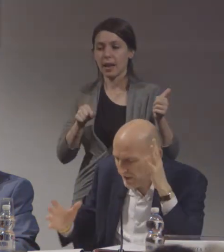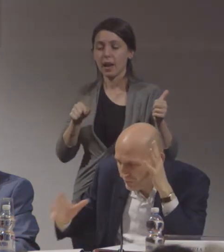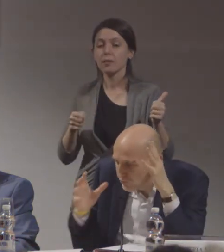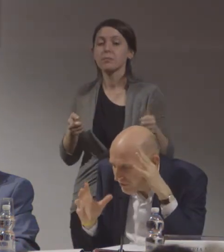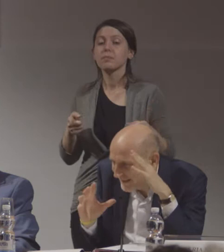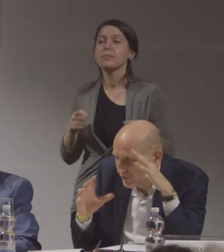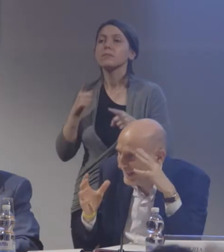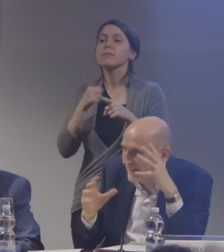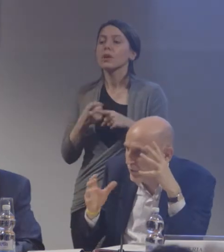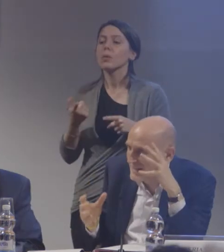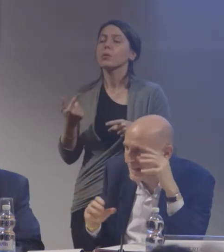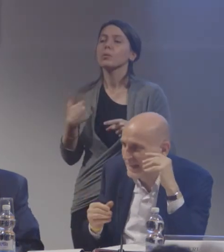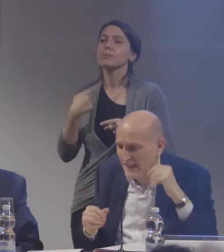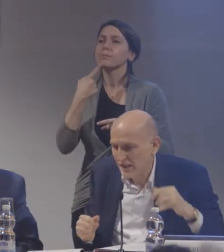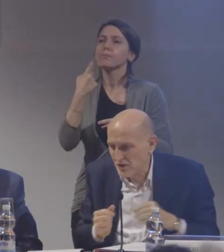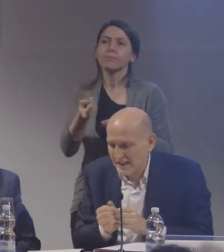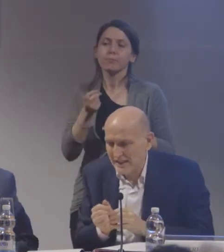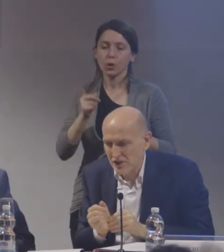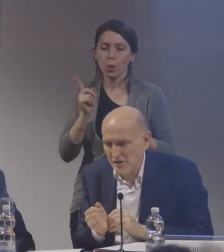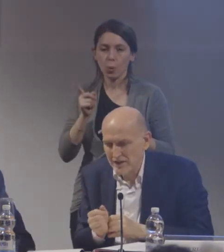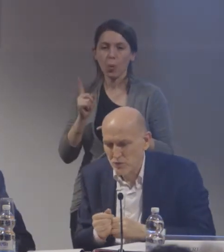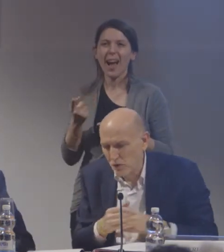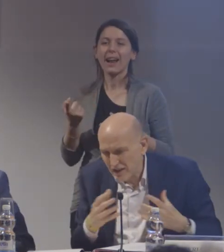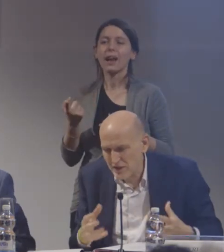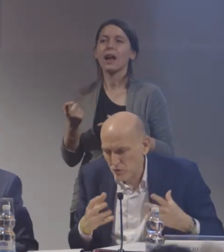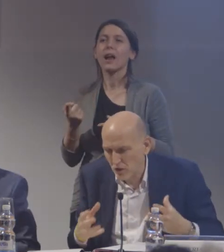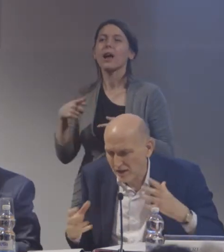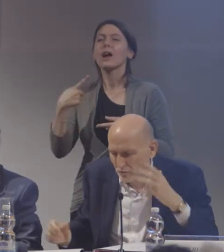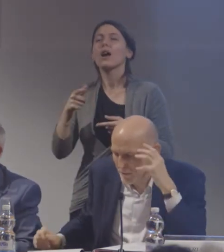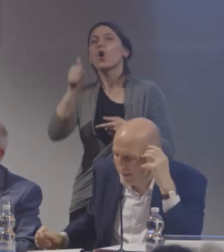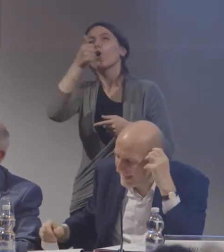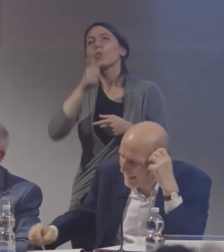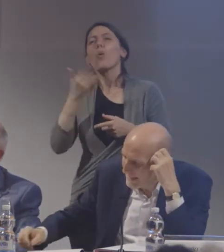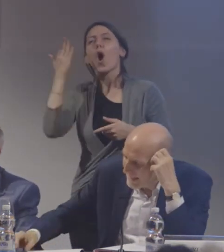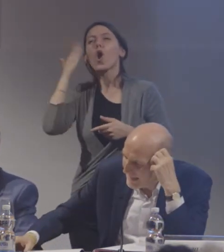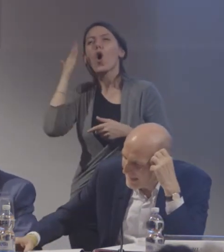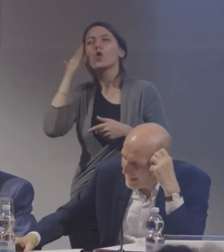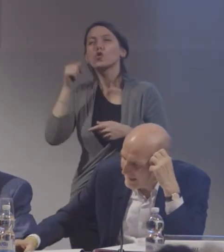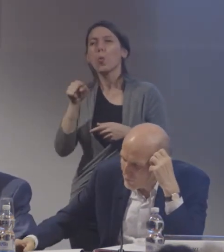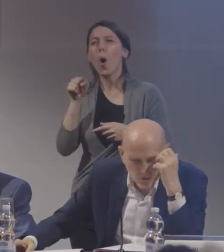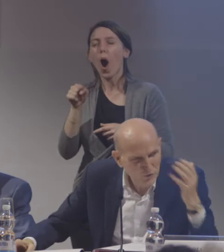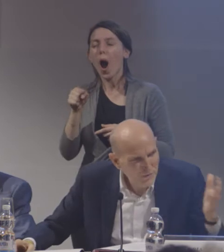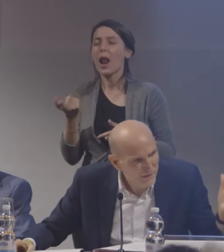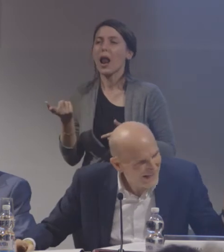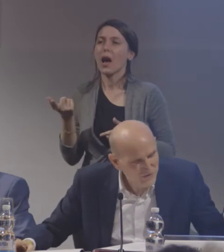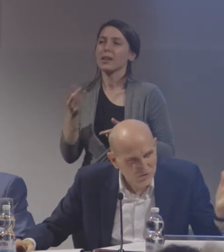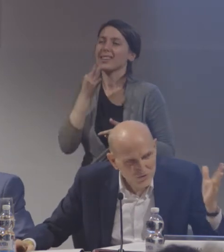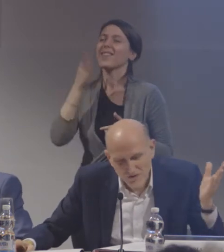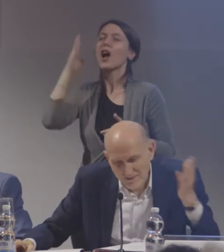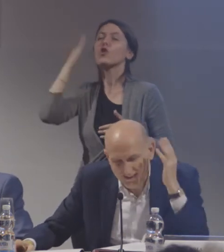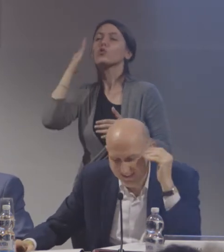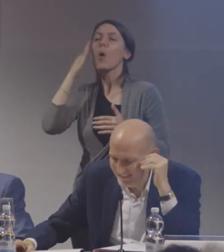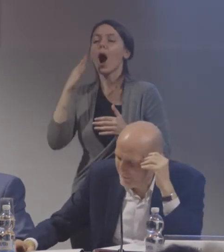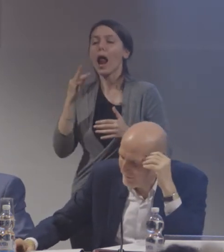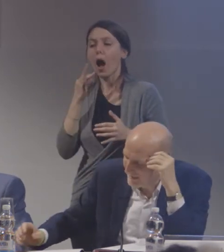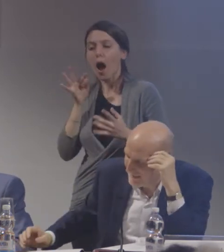cosa. Poi appunto devo dire che questa cosa che diceva sul ruolo della scuola, naturalmente la scuola come mezzo,